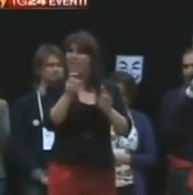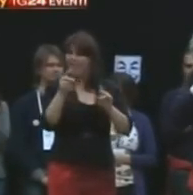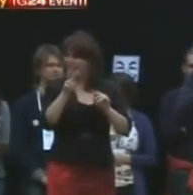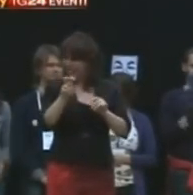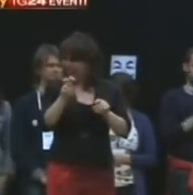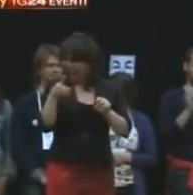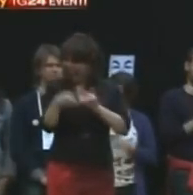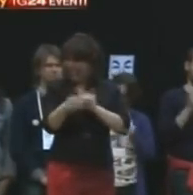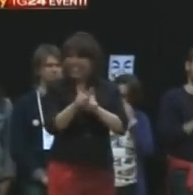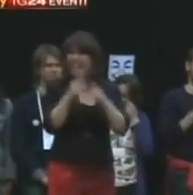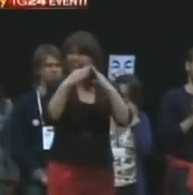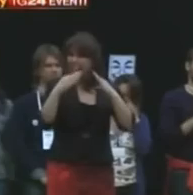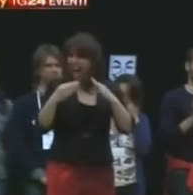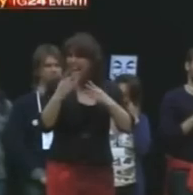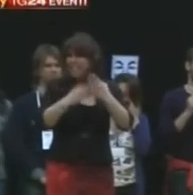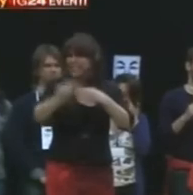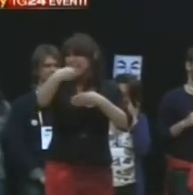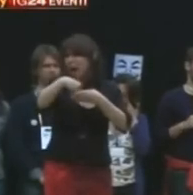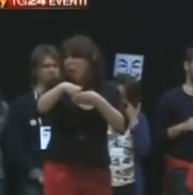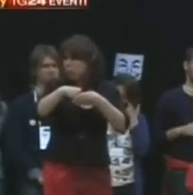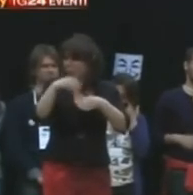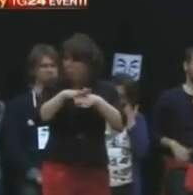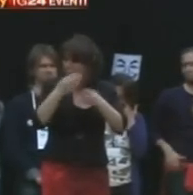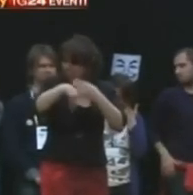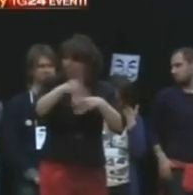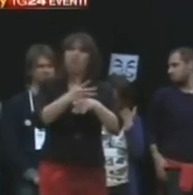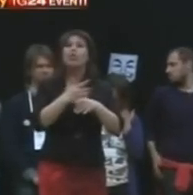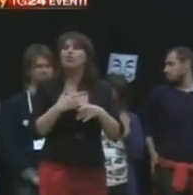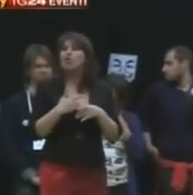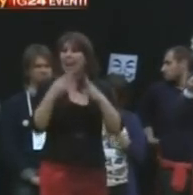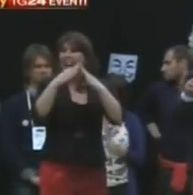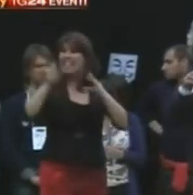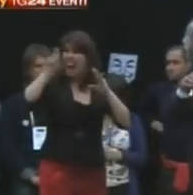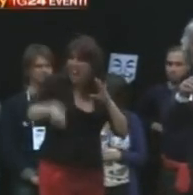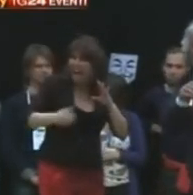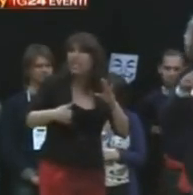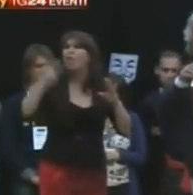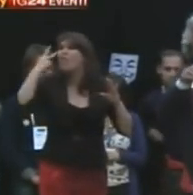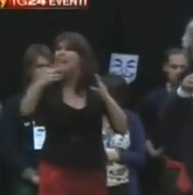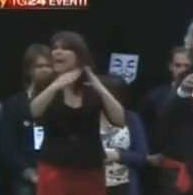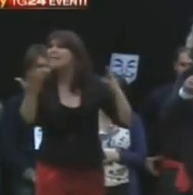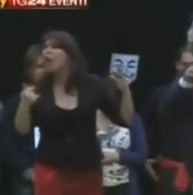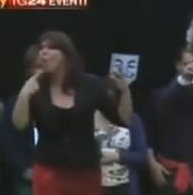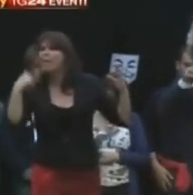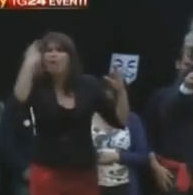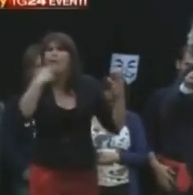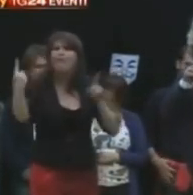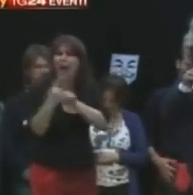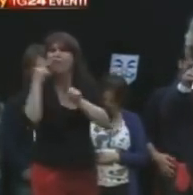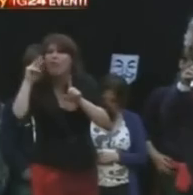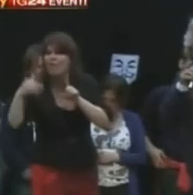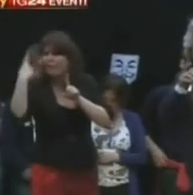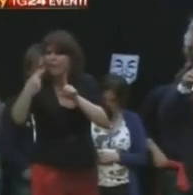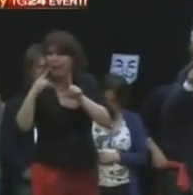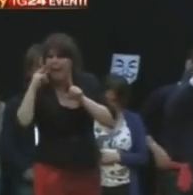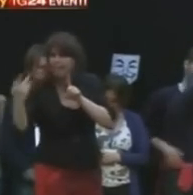una casa, di una persona che ha un handicappato dentro, andremo là a guardare in faccia chi si va a comprare una casa sfrattata